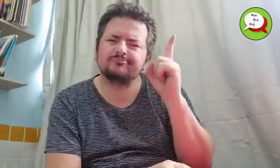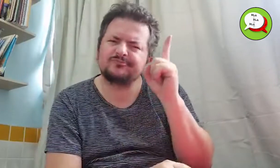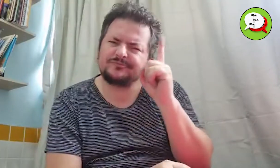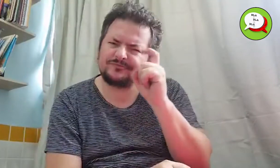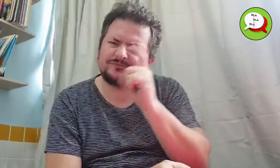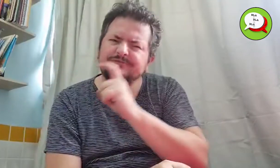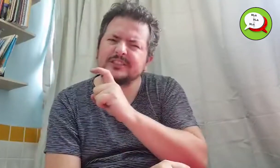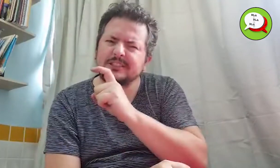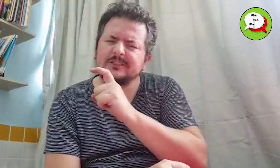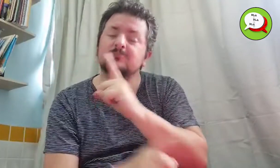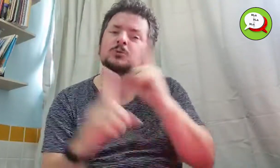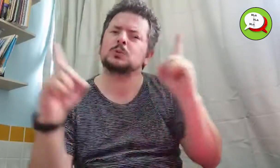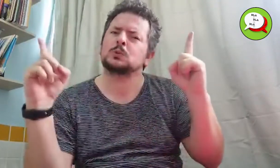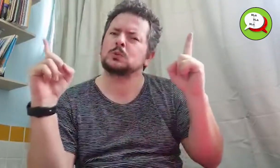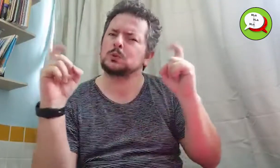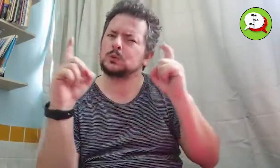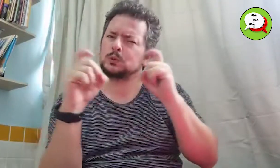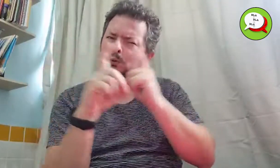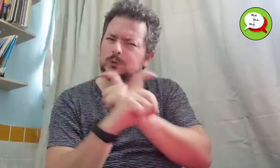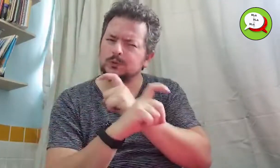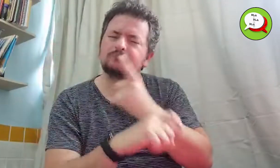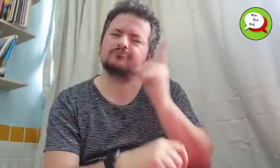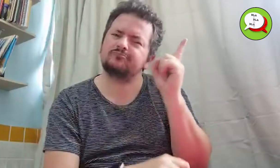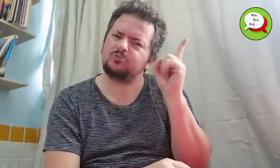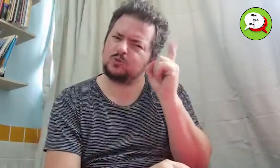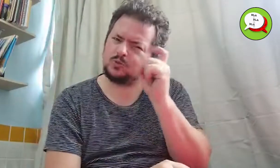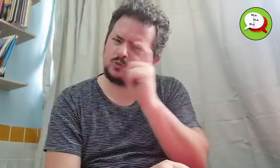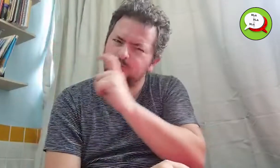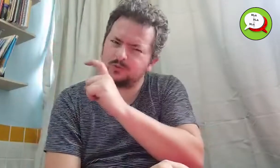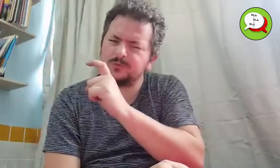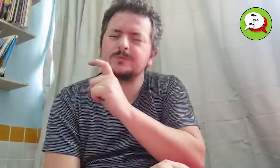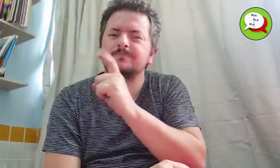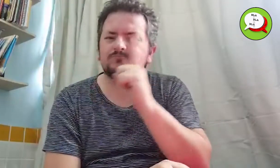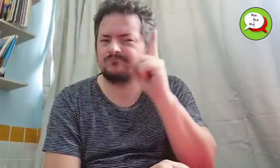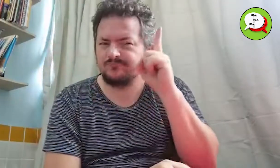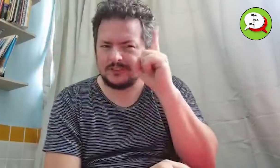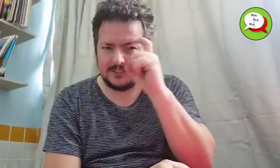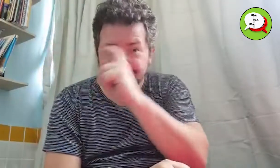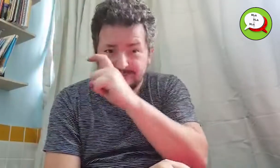com as duas mãos, se eu quiser colocar intensidade. Difícil.